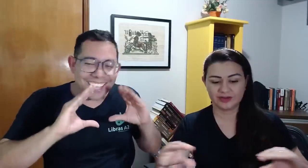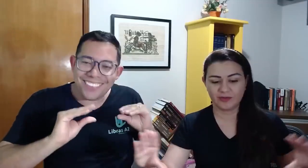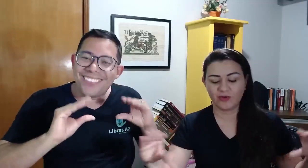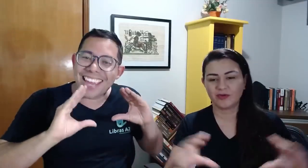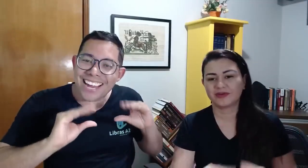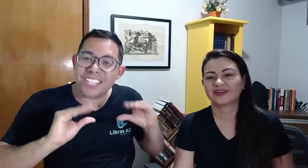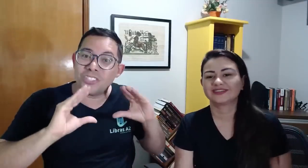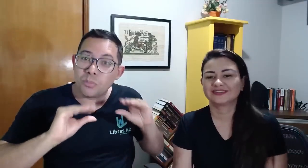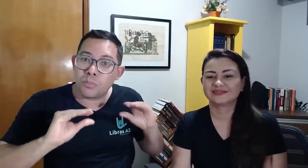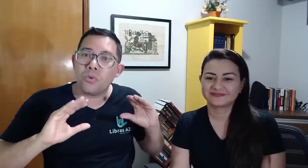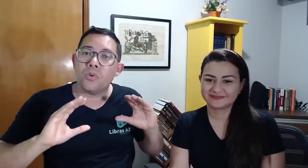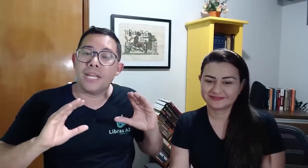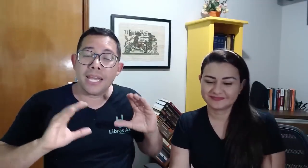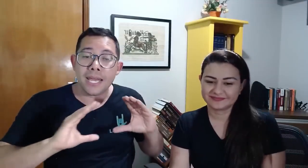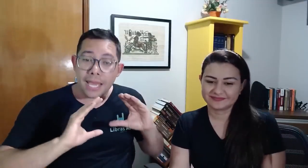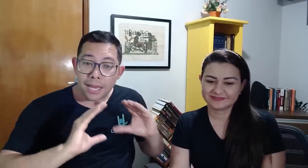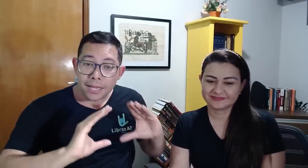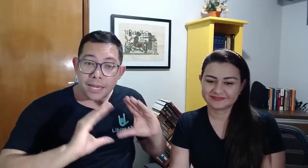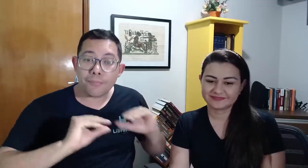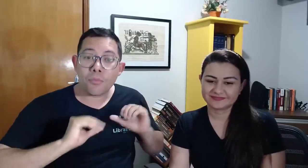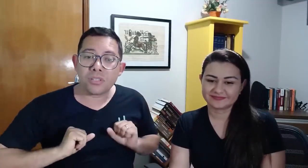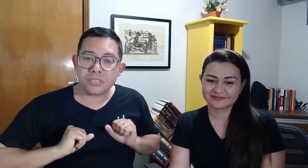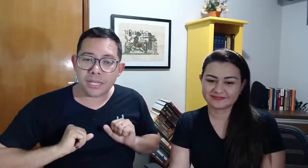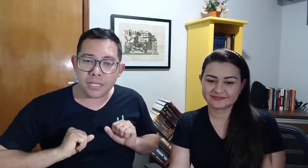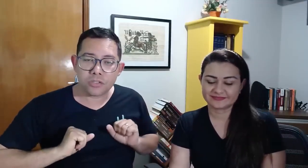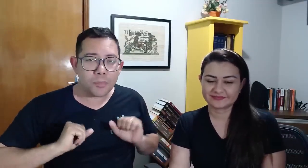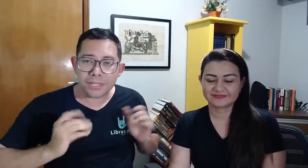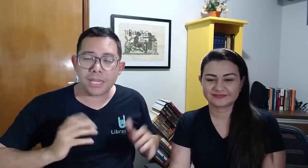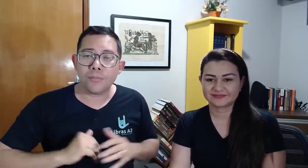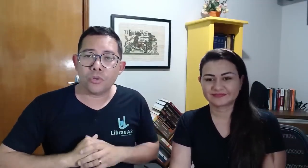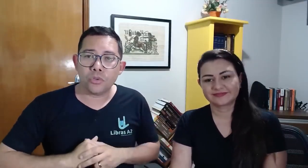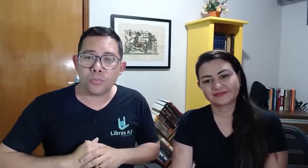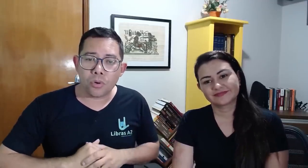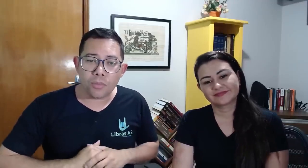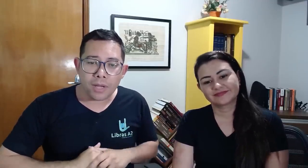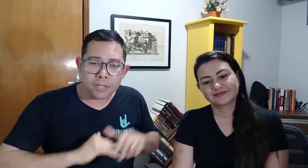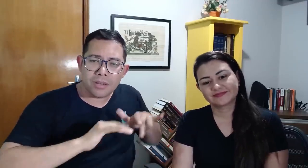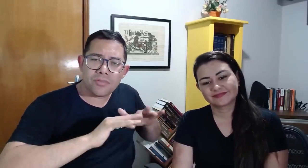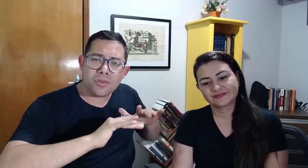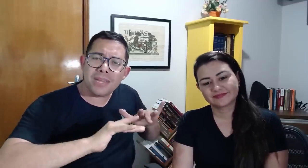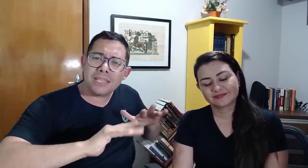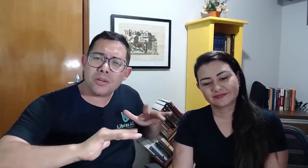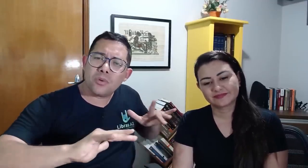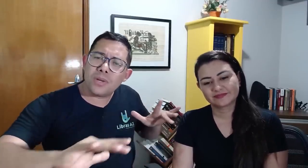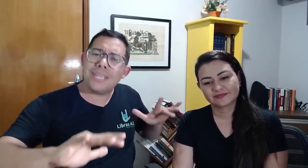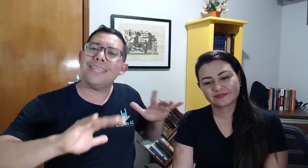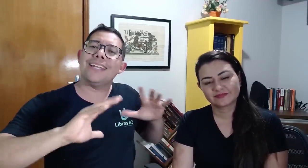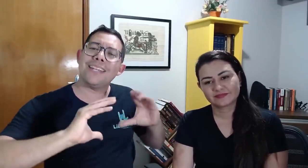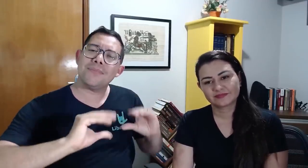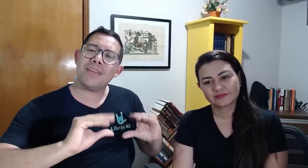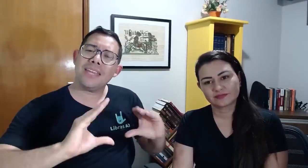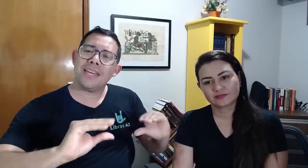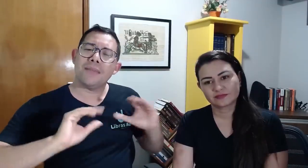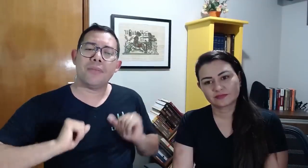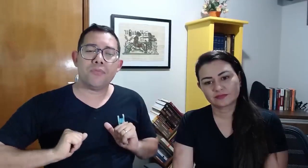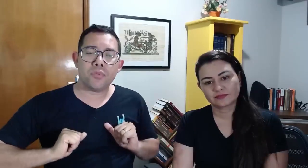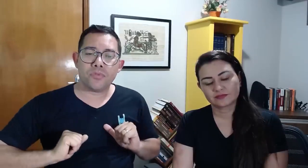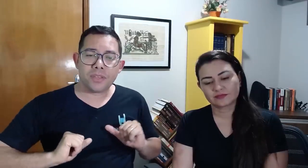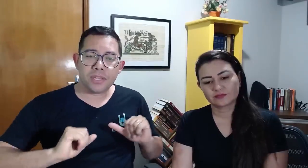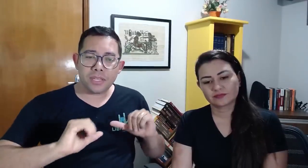boa. fértil, boa, né? Ela mostra isso, é uma terra muito boa. Então ela falou bem tranquila, né? Bem fofinha,